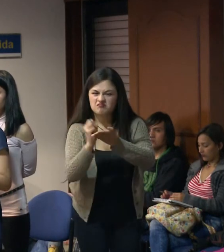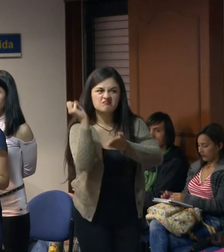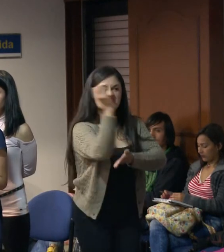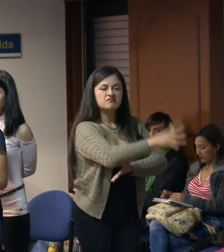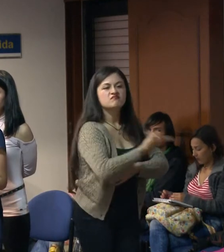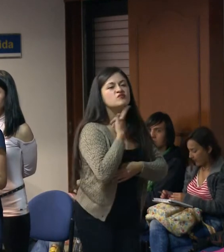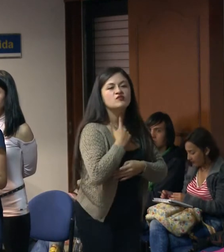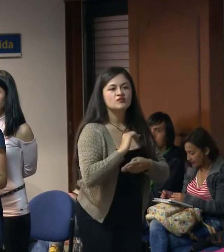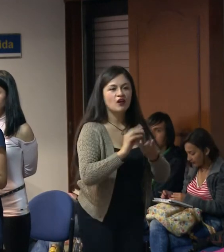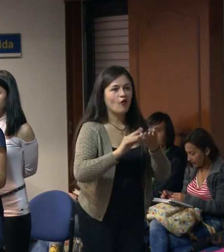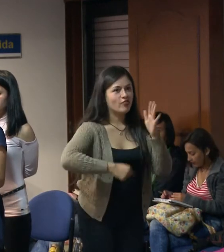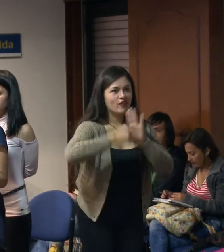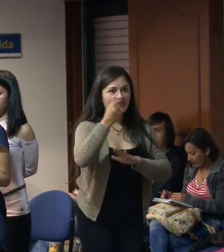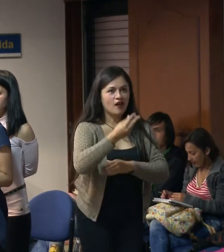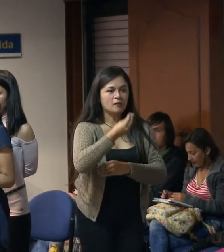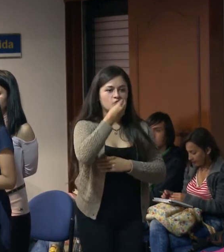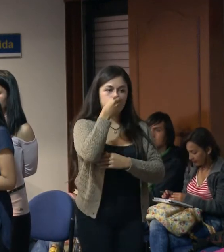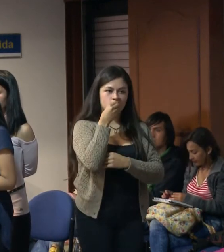de una vez para la boca.